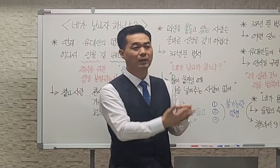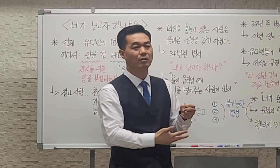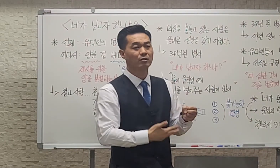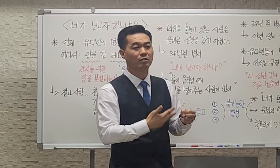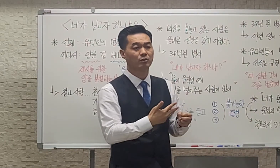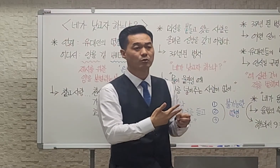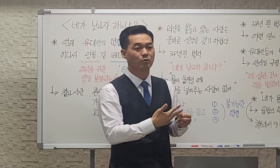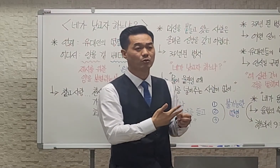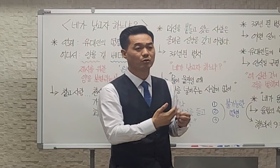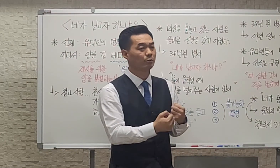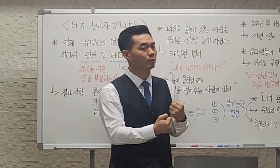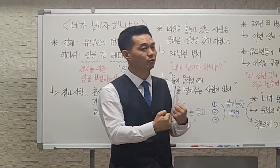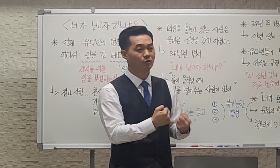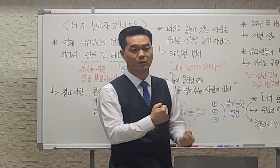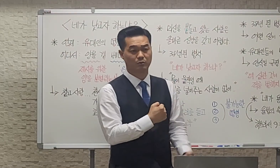38년이 됐어도 그럼에도 불구하고